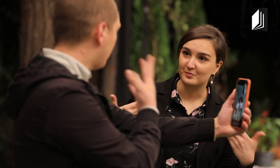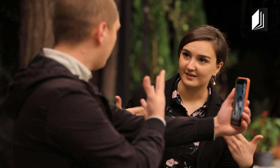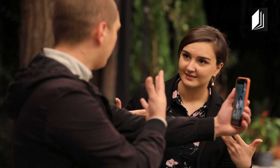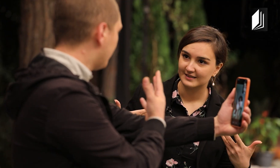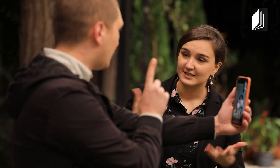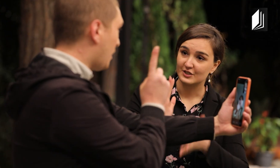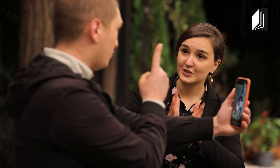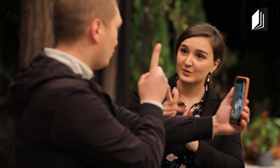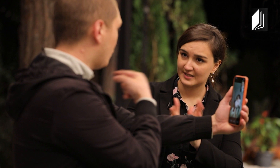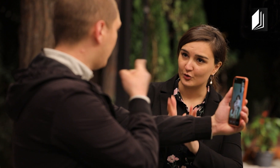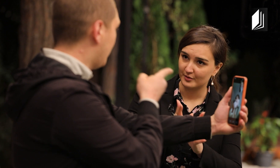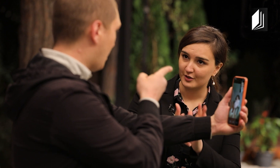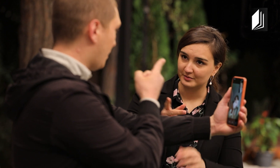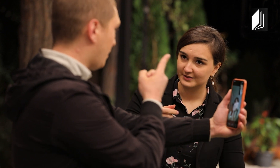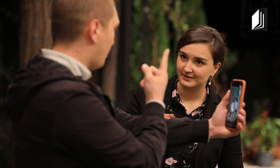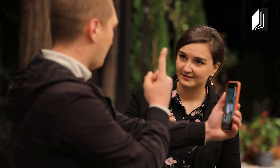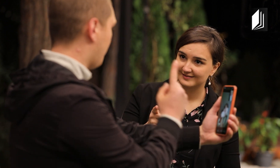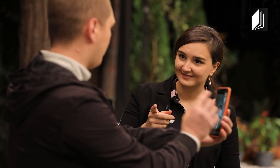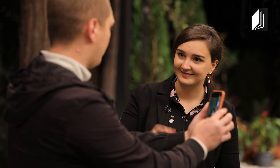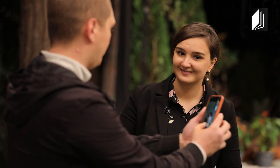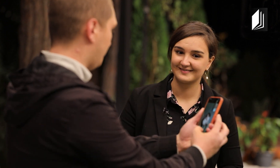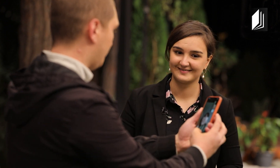გამარჯობა. ჟესტურად საუბრობთ?